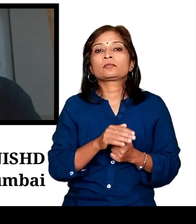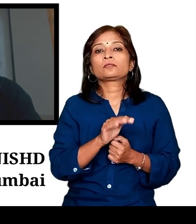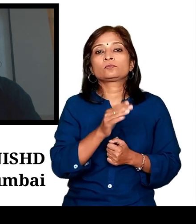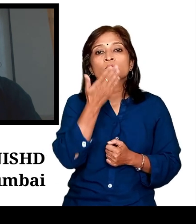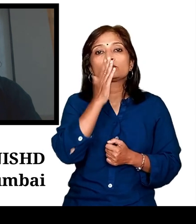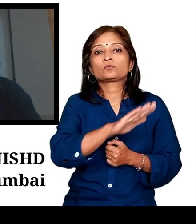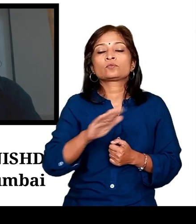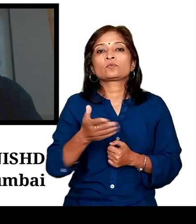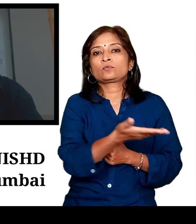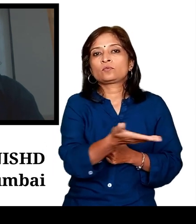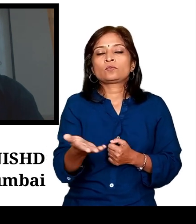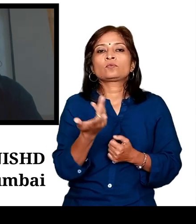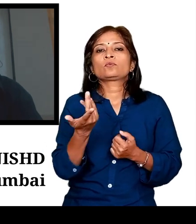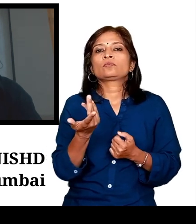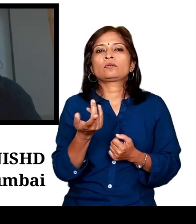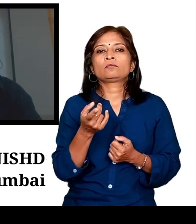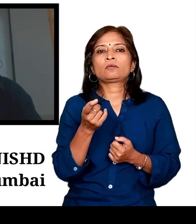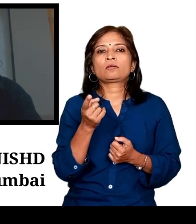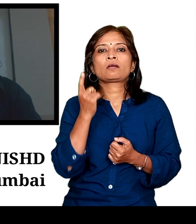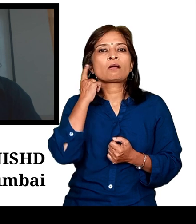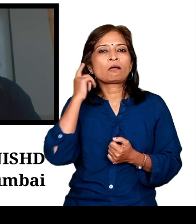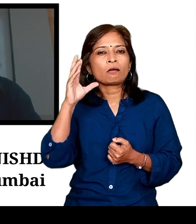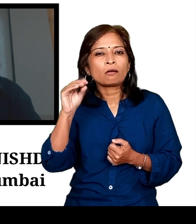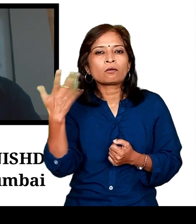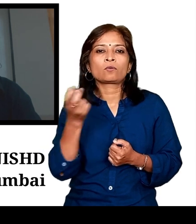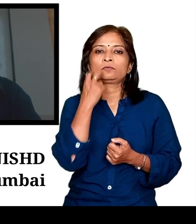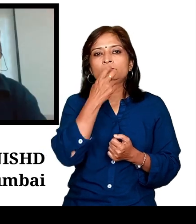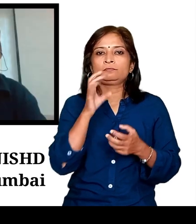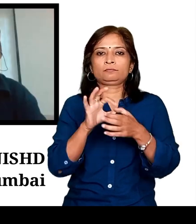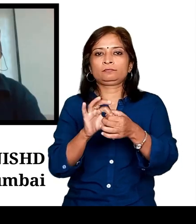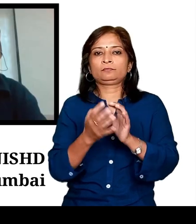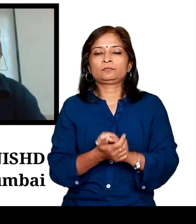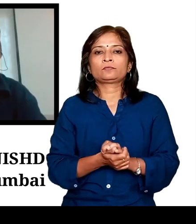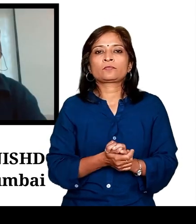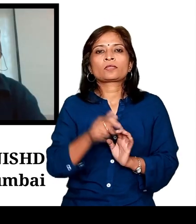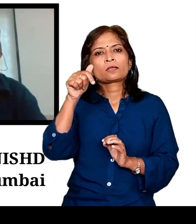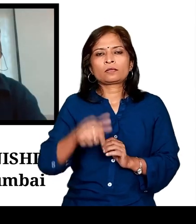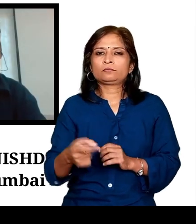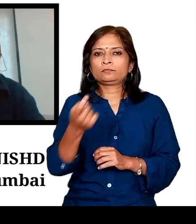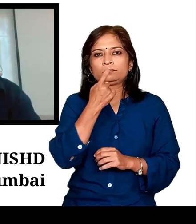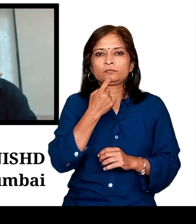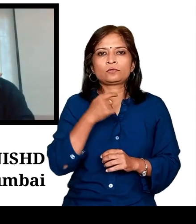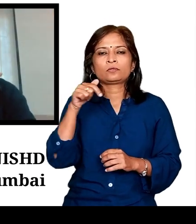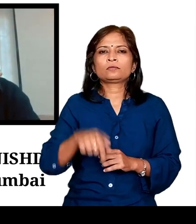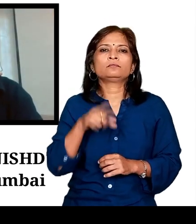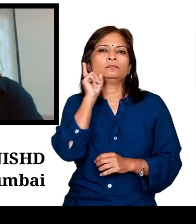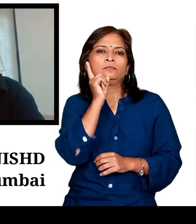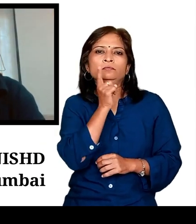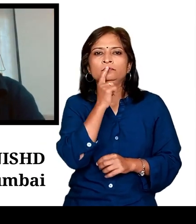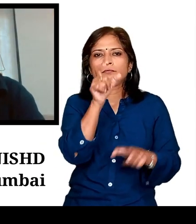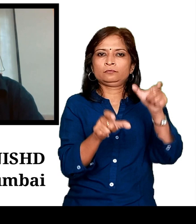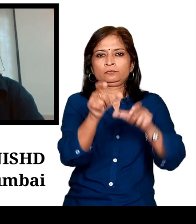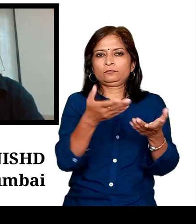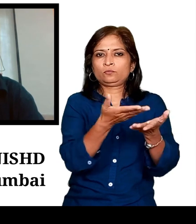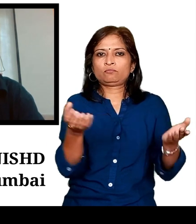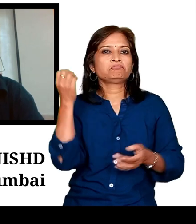with persons with hearing handicap. तो सर, जैसा आपने बताया कि जो श्रवण बाधित लोग हैं